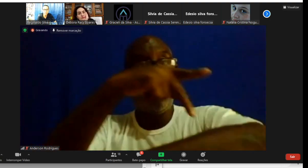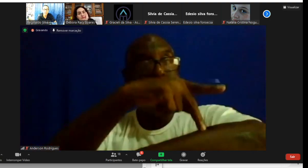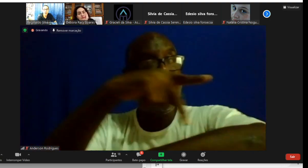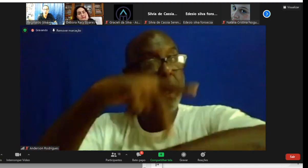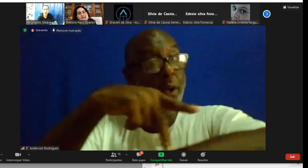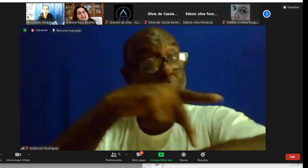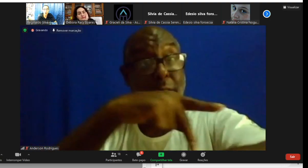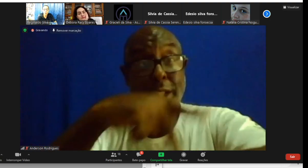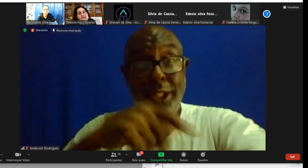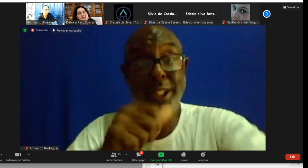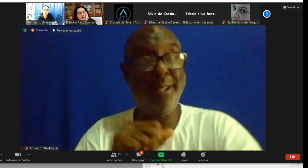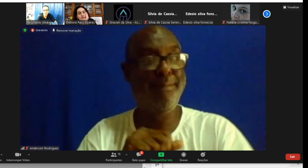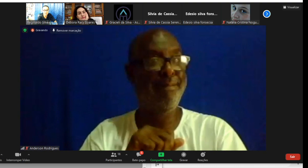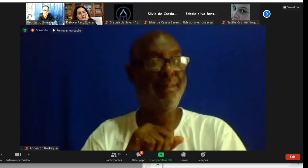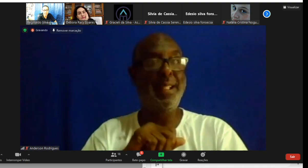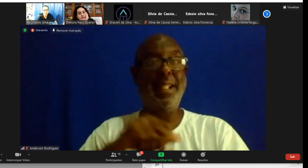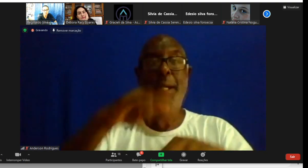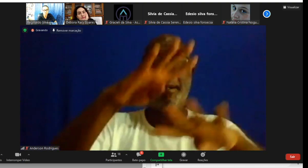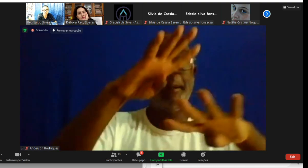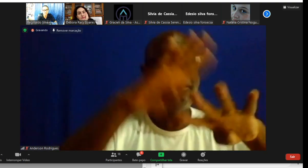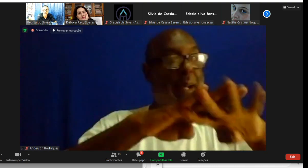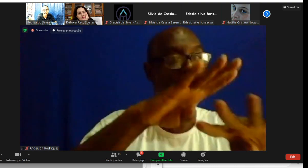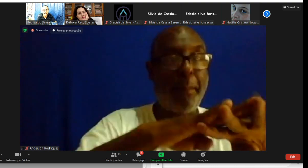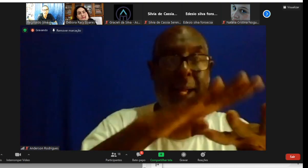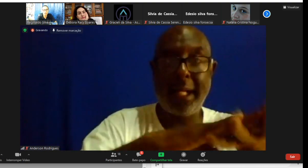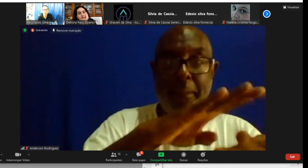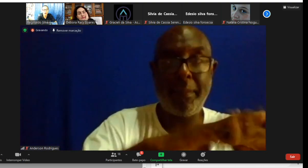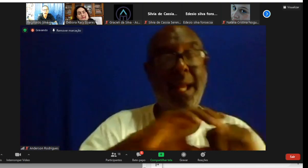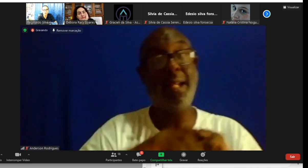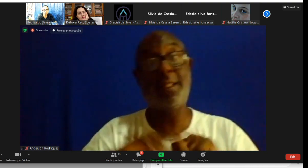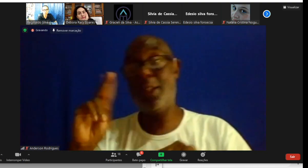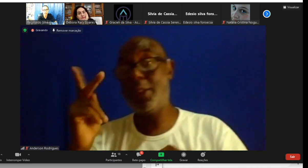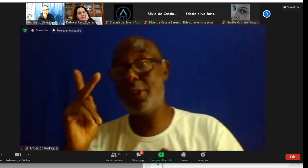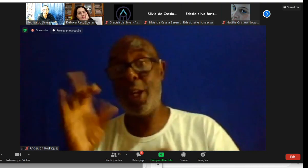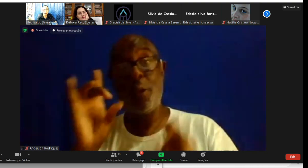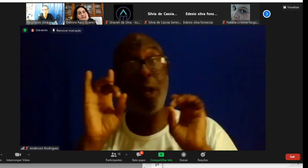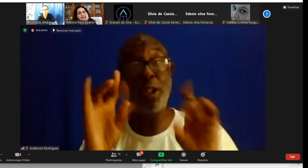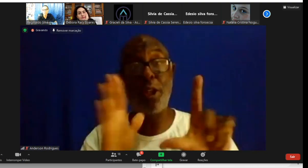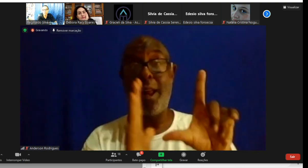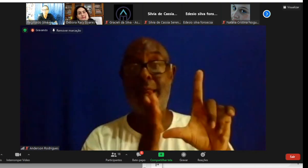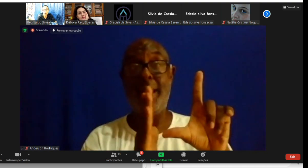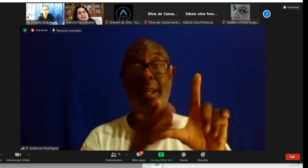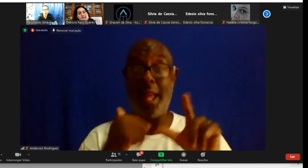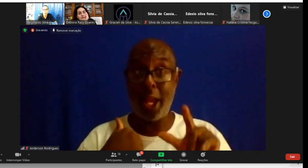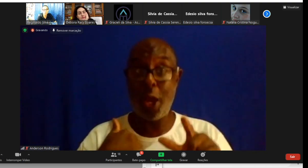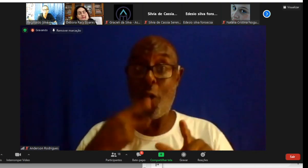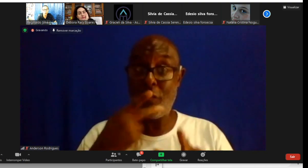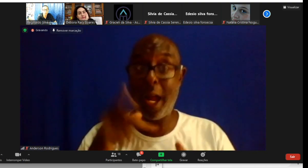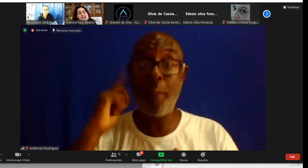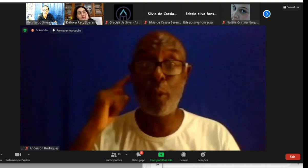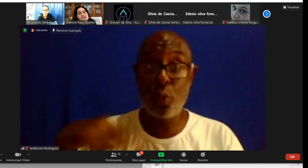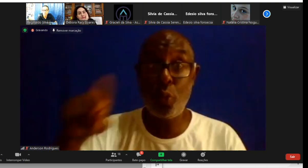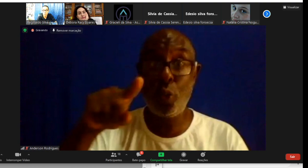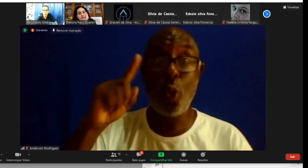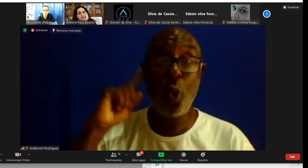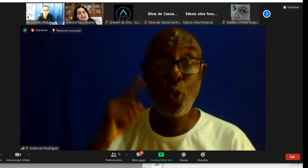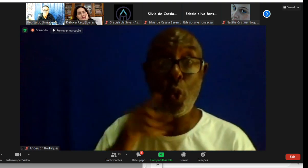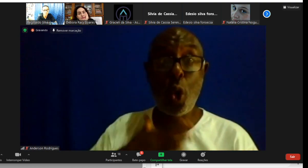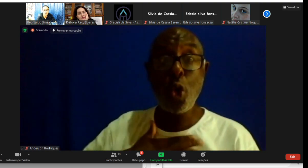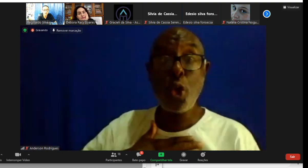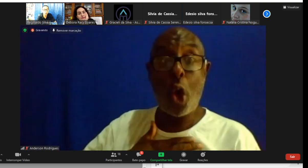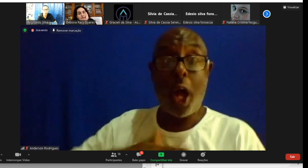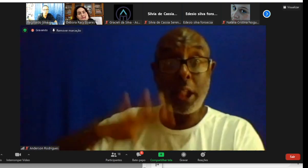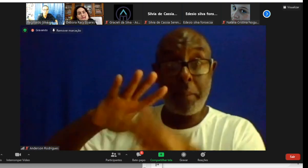2006, outras áreas começaram a procurar. Mais história, português,